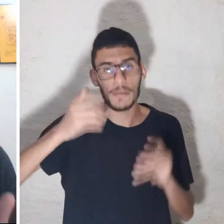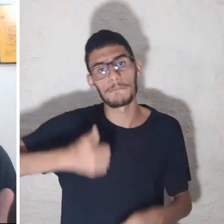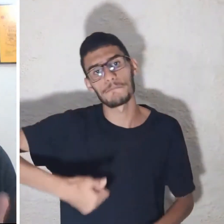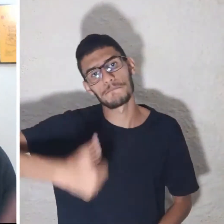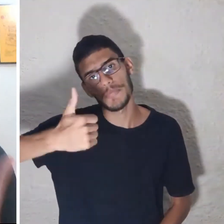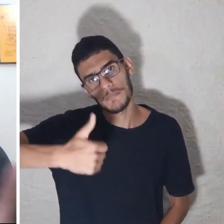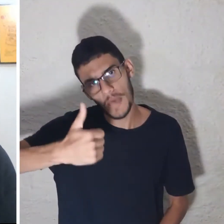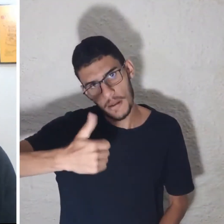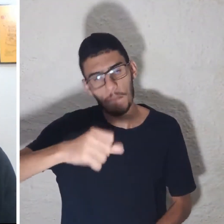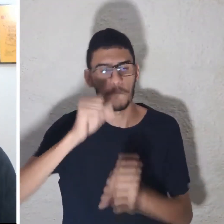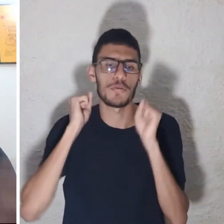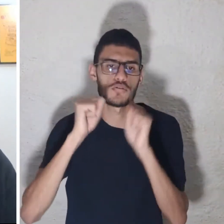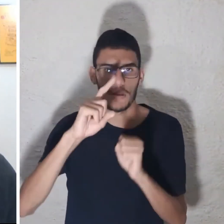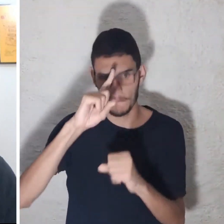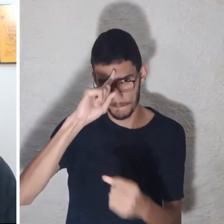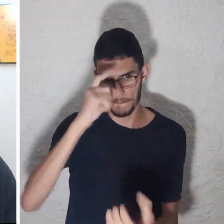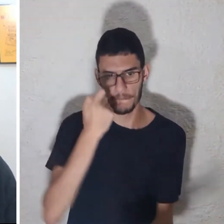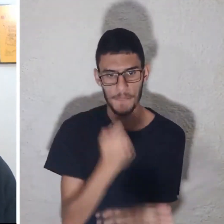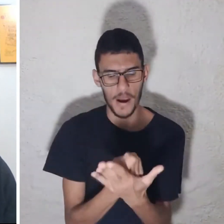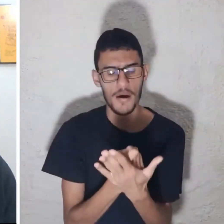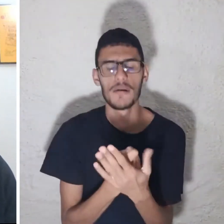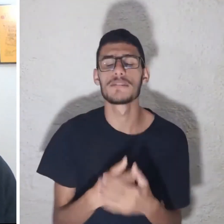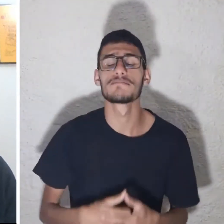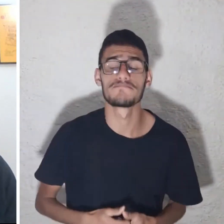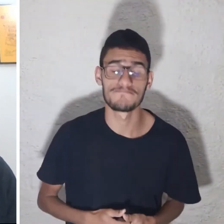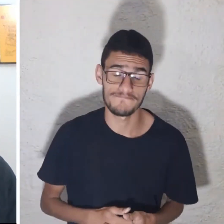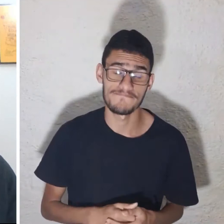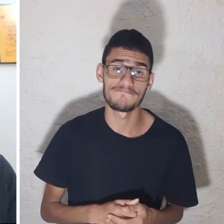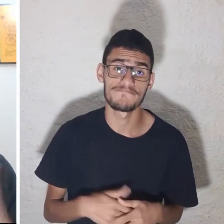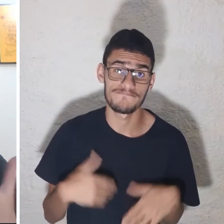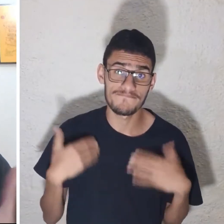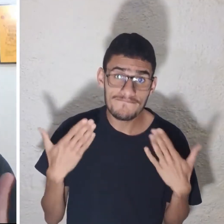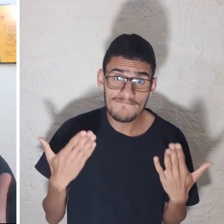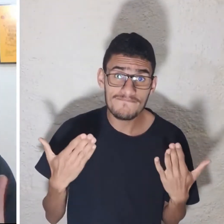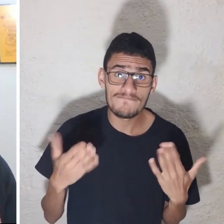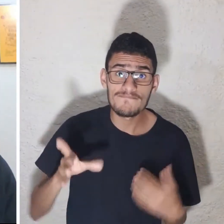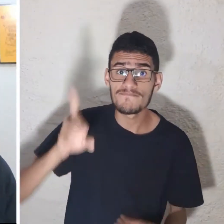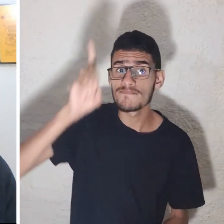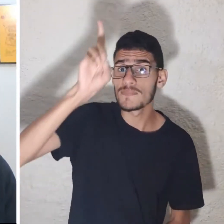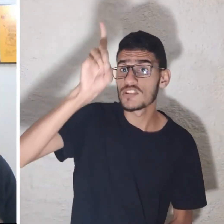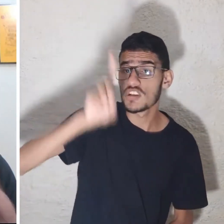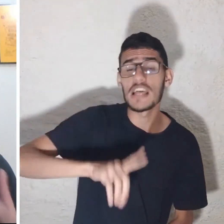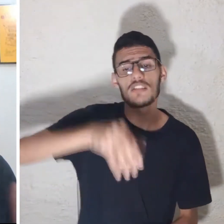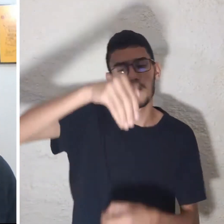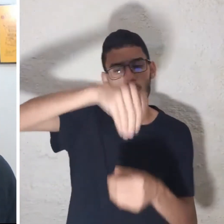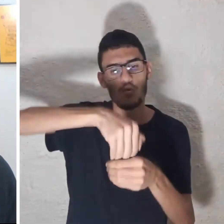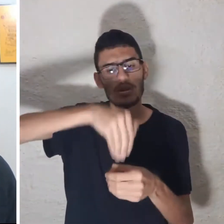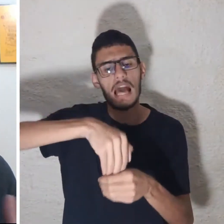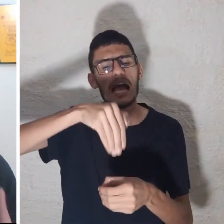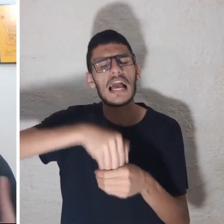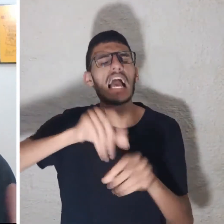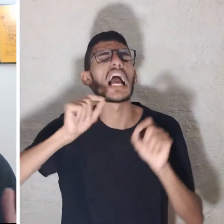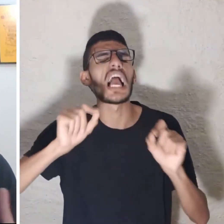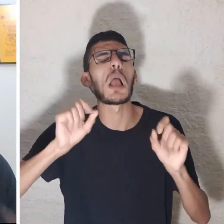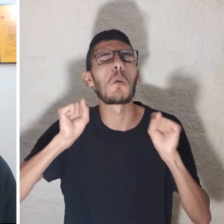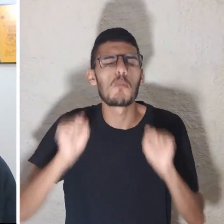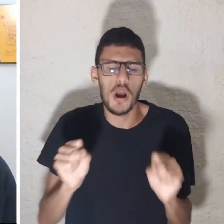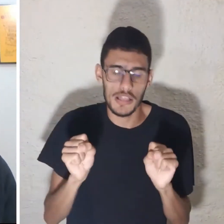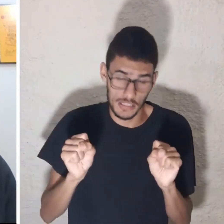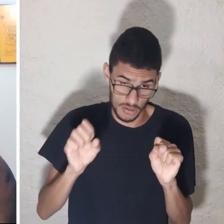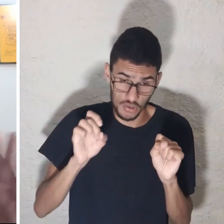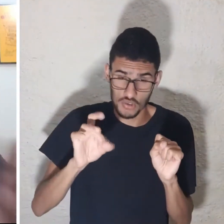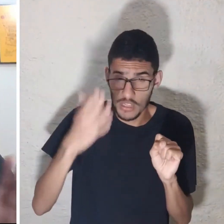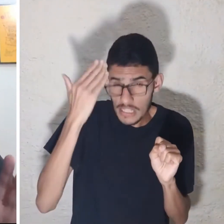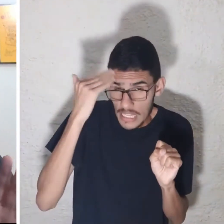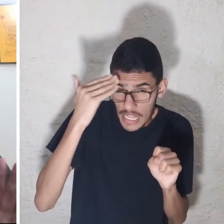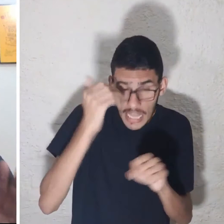era o imperador, no caso, Dom Pedro I. Tá? Em relação aos direitos ao voto, quem podia votar?